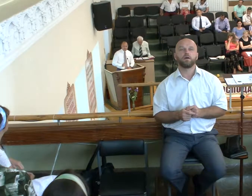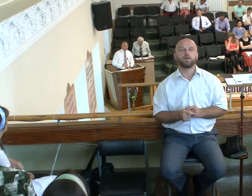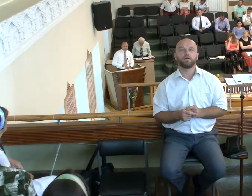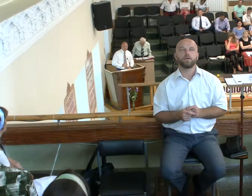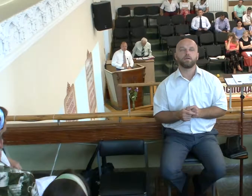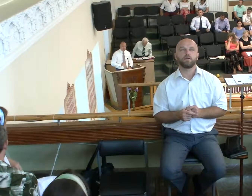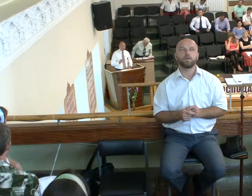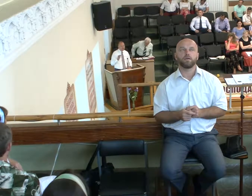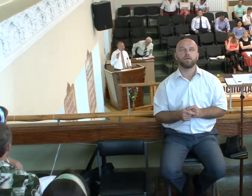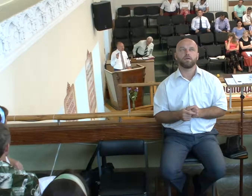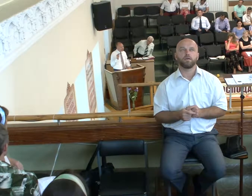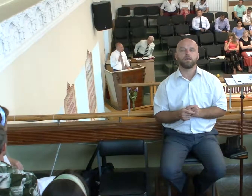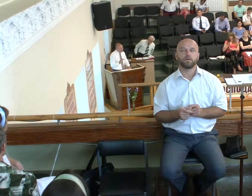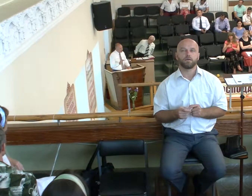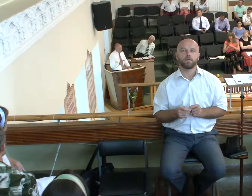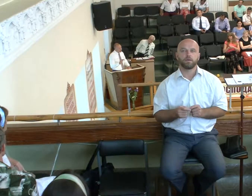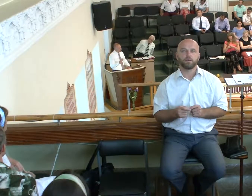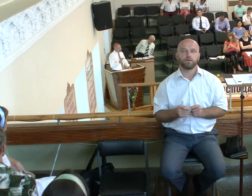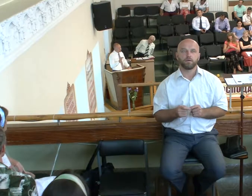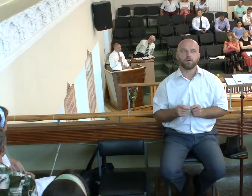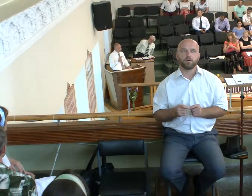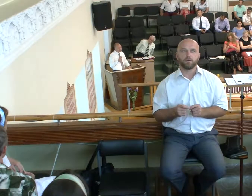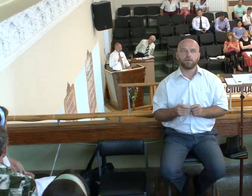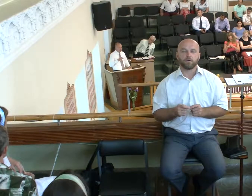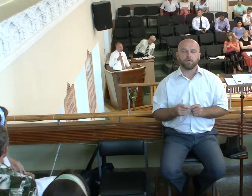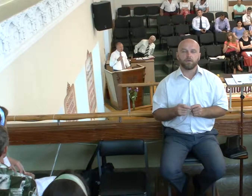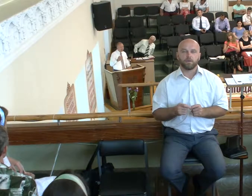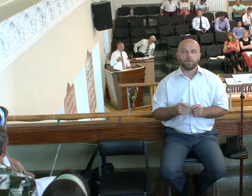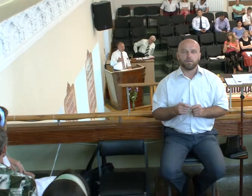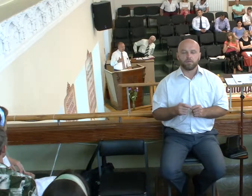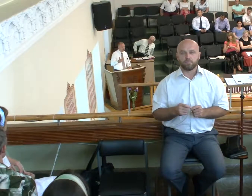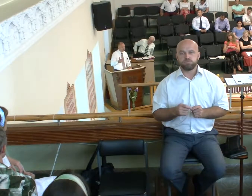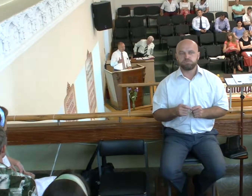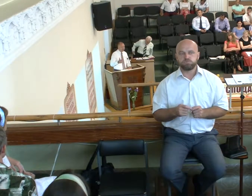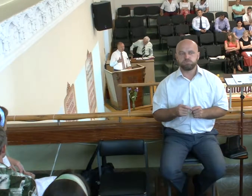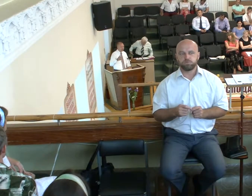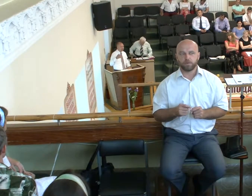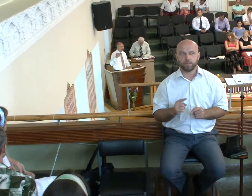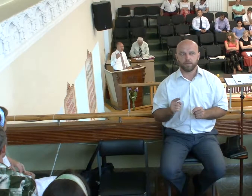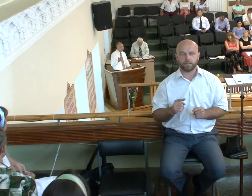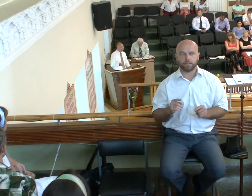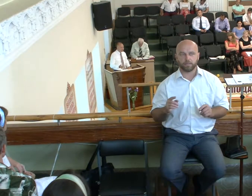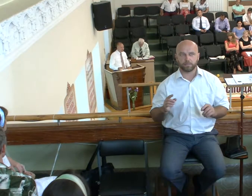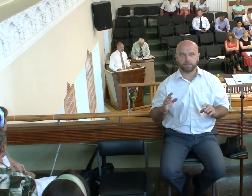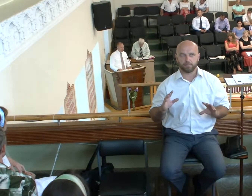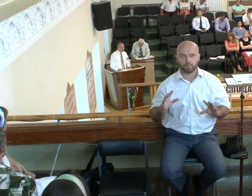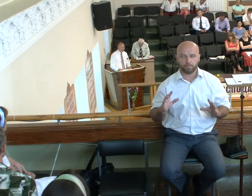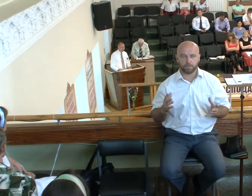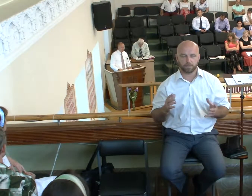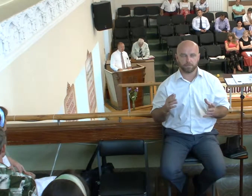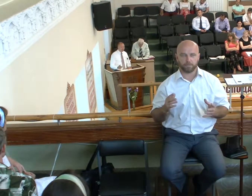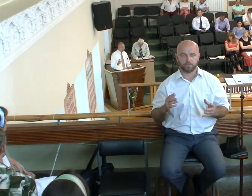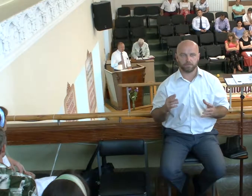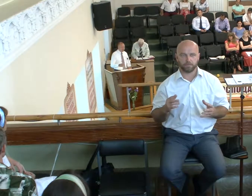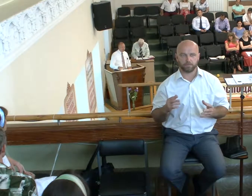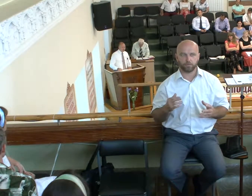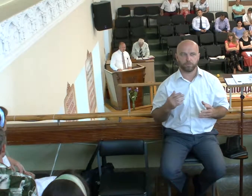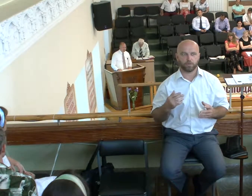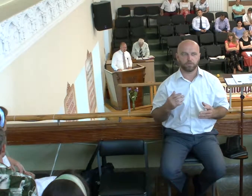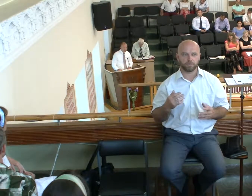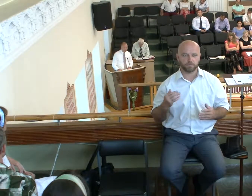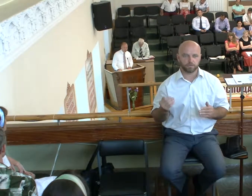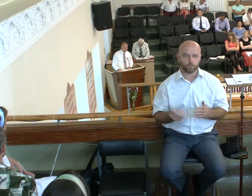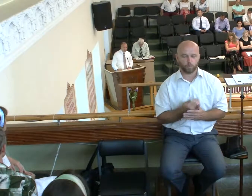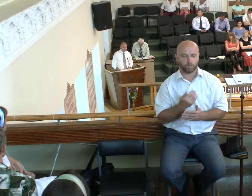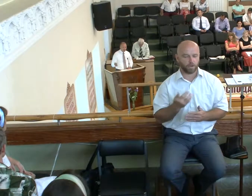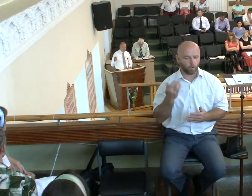анализ повлиял на то, что через определенное время он обиделся на Бога, он опять вернулся